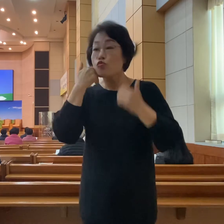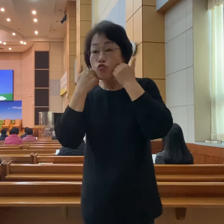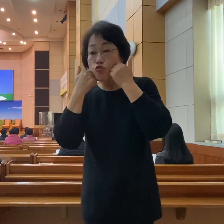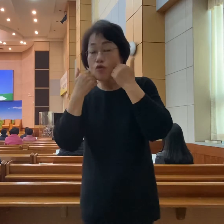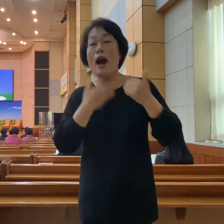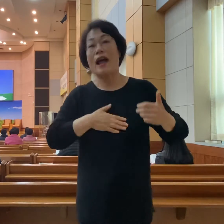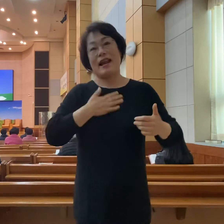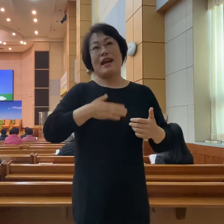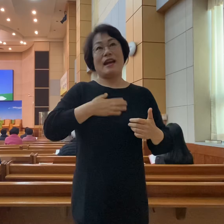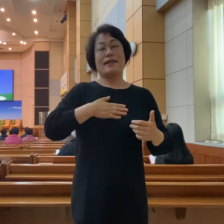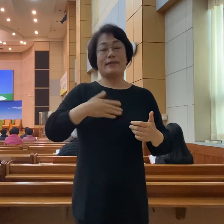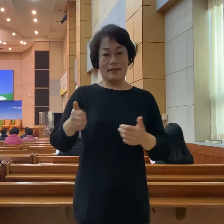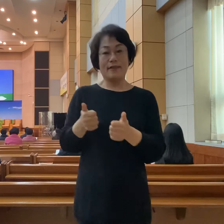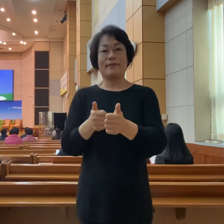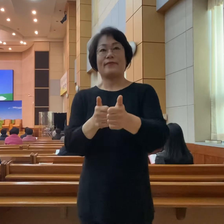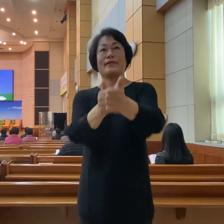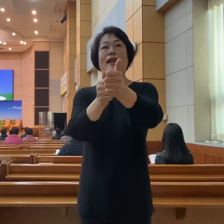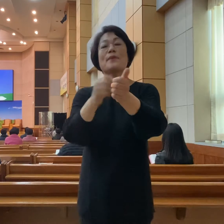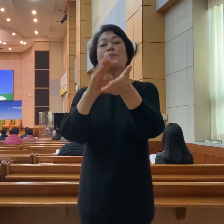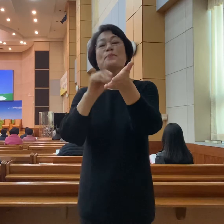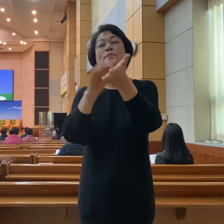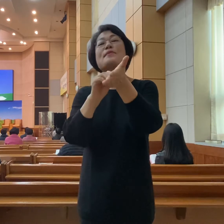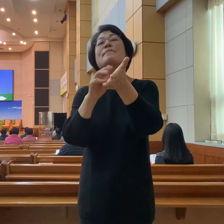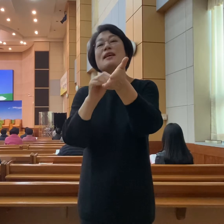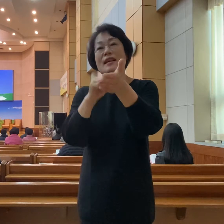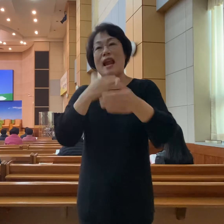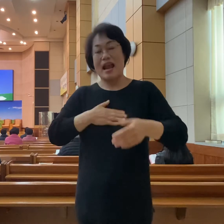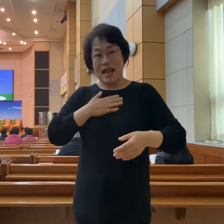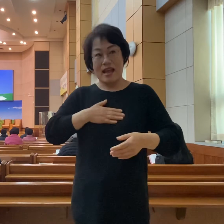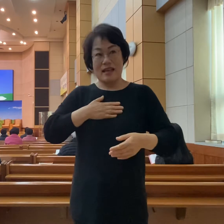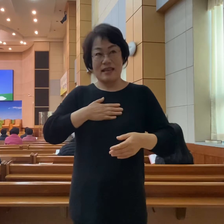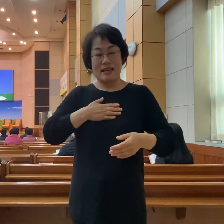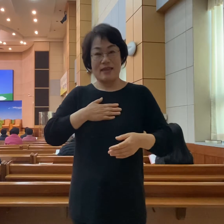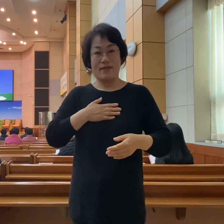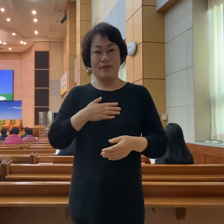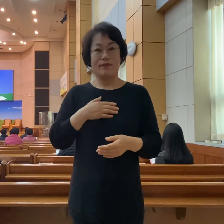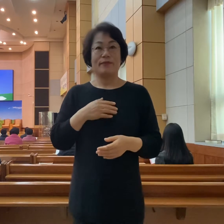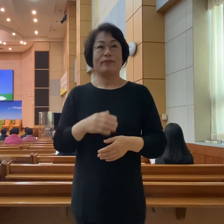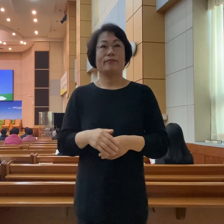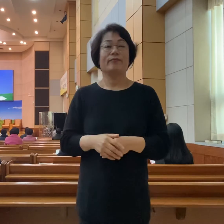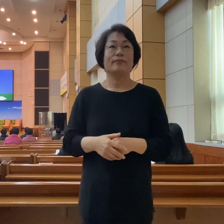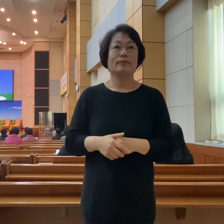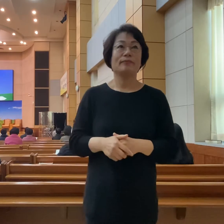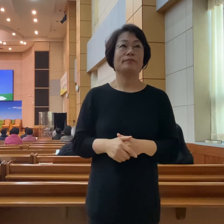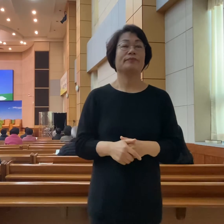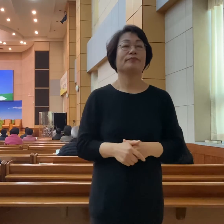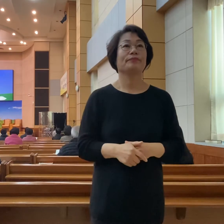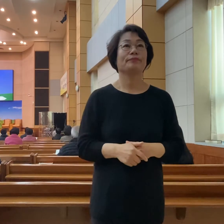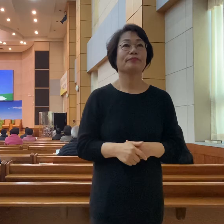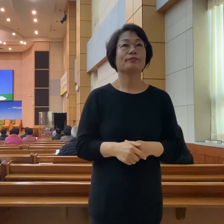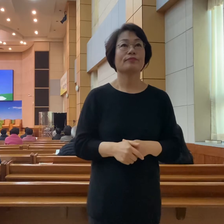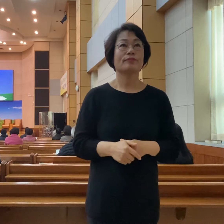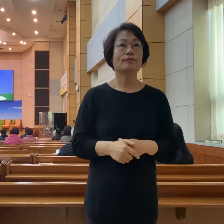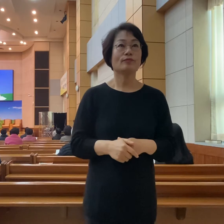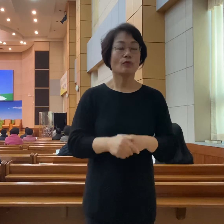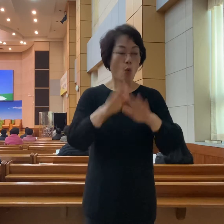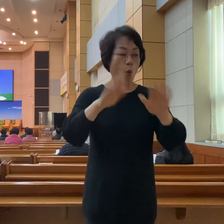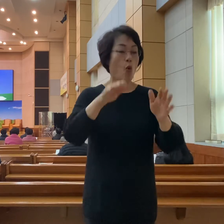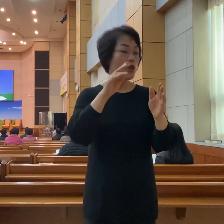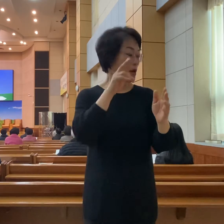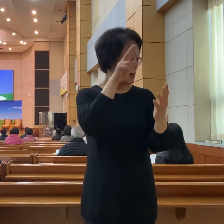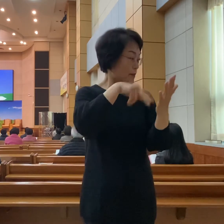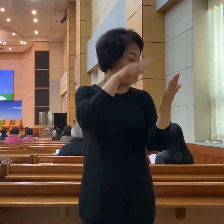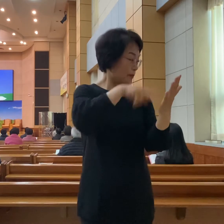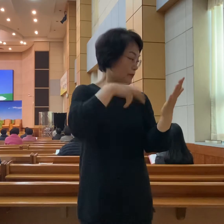알고 여기에 따른 비밀을 가진 사람만이 그와 같은 삶을 살 수 있는데 오늘